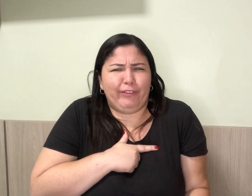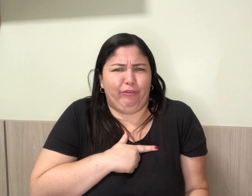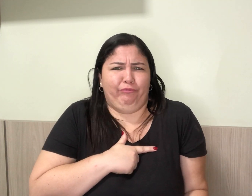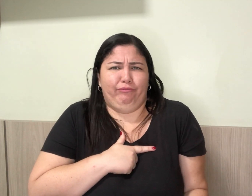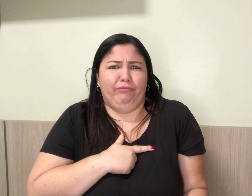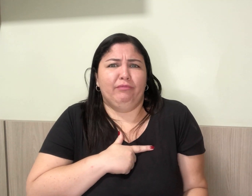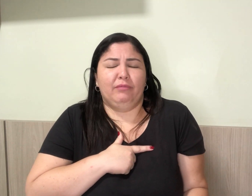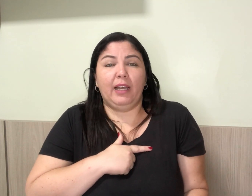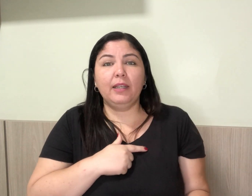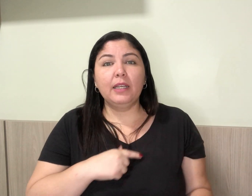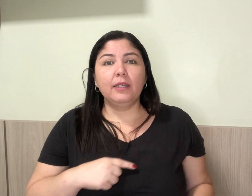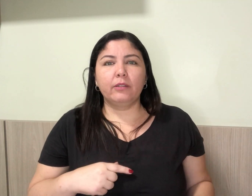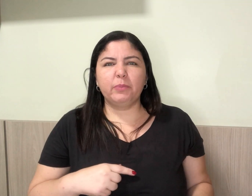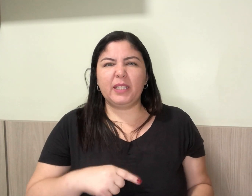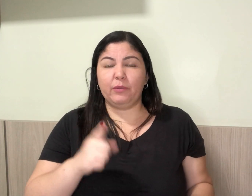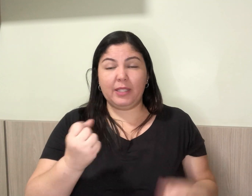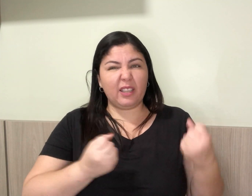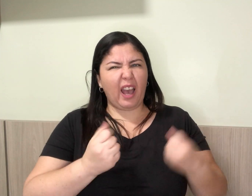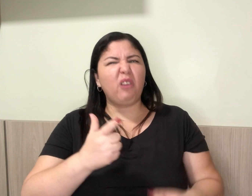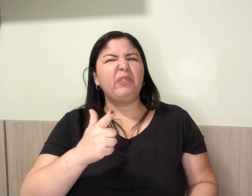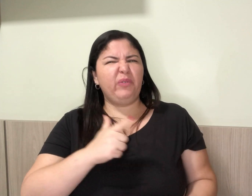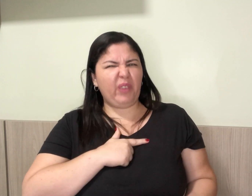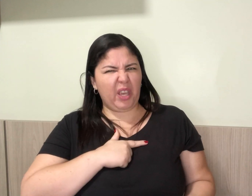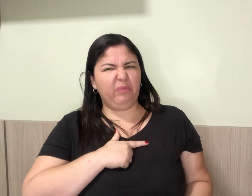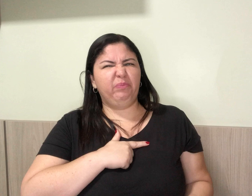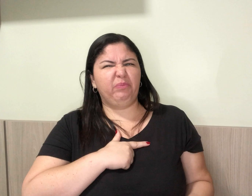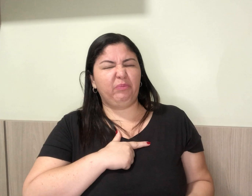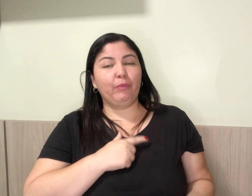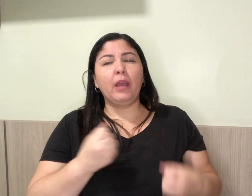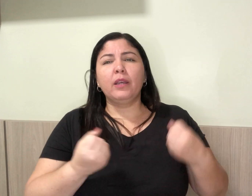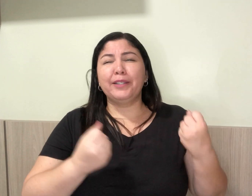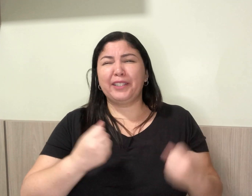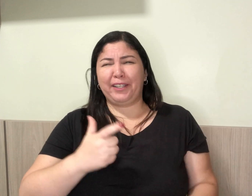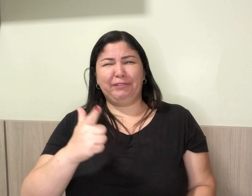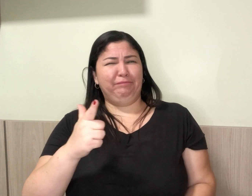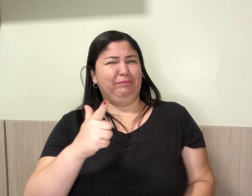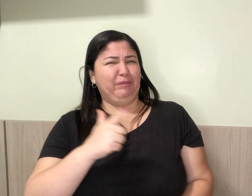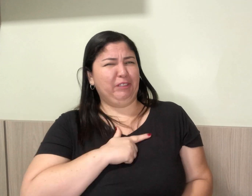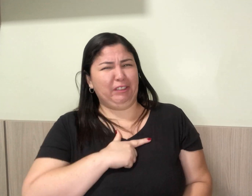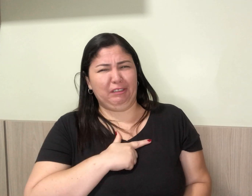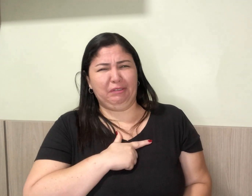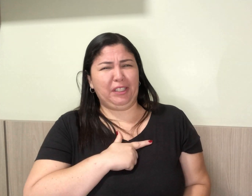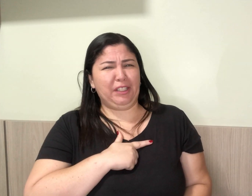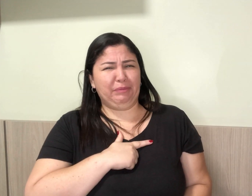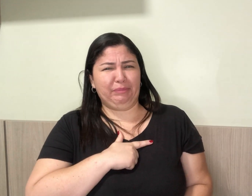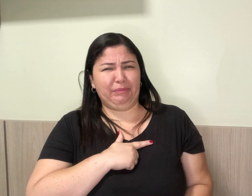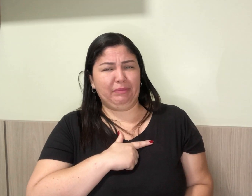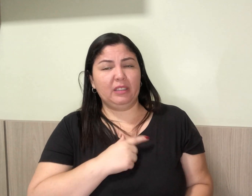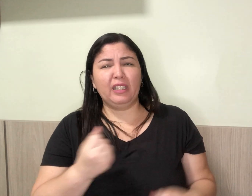horrível, né? Então a expressão esse carro é feio. Esse carro é muito feio. Esse